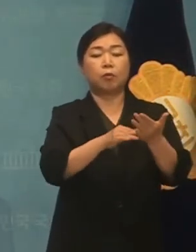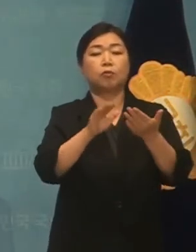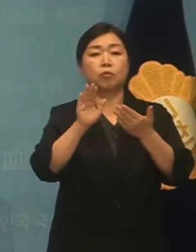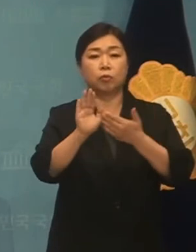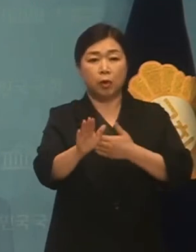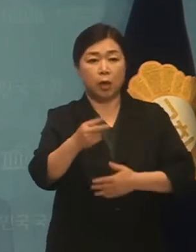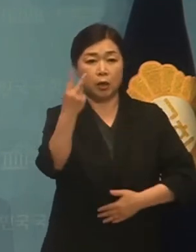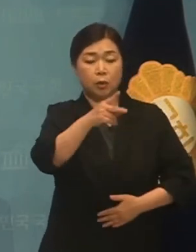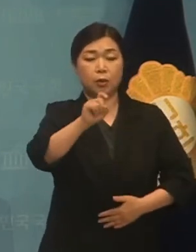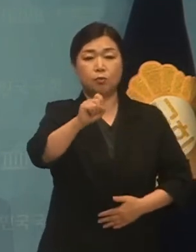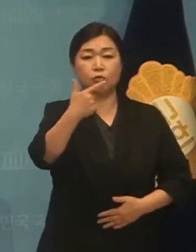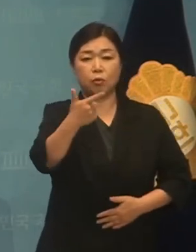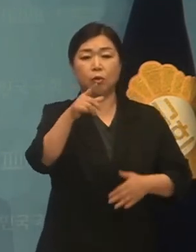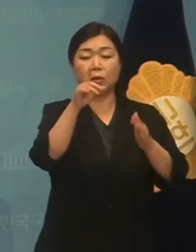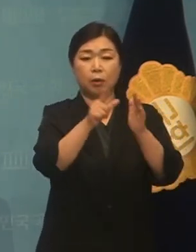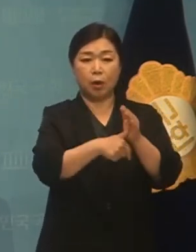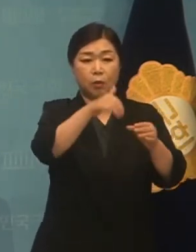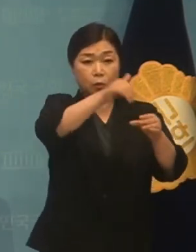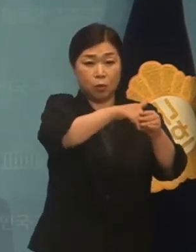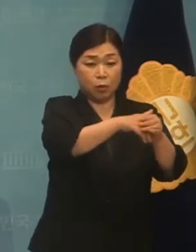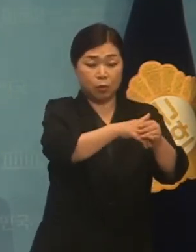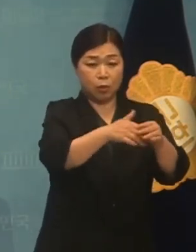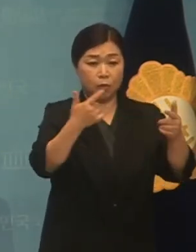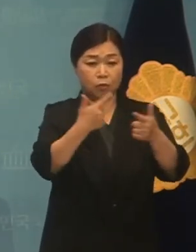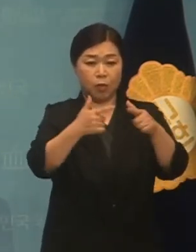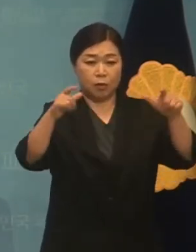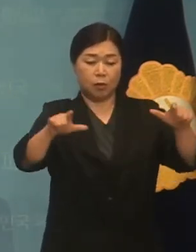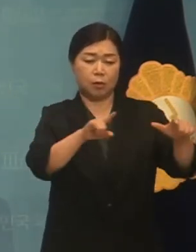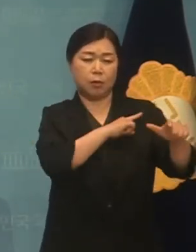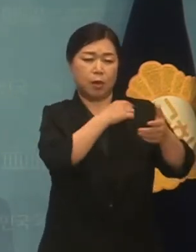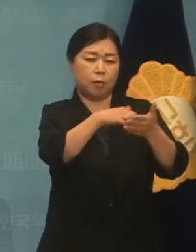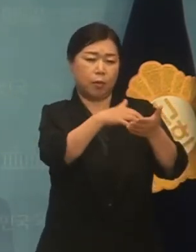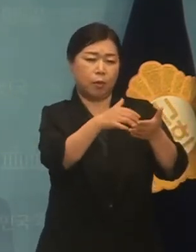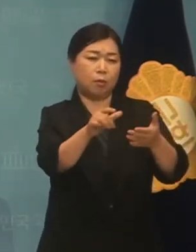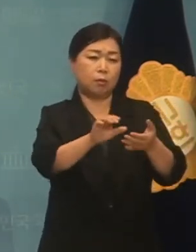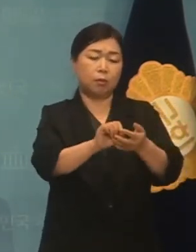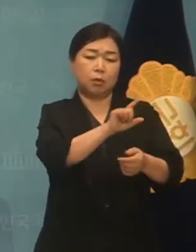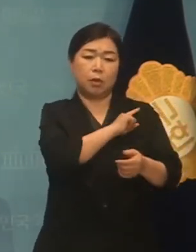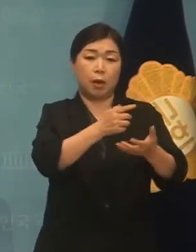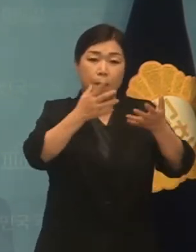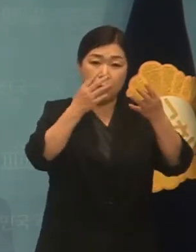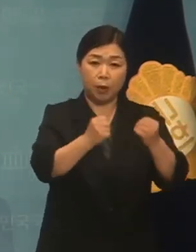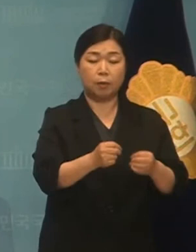2016년도 총선에서 부산 지역 최다 득표를 했습니다.